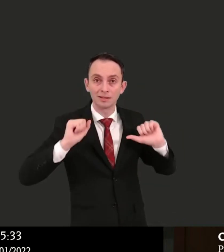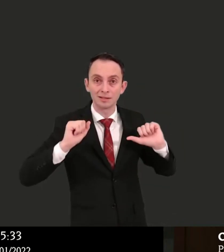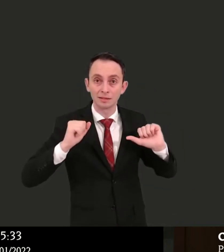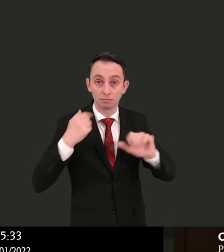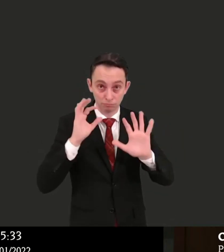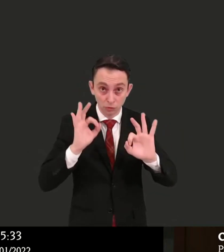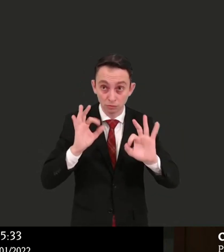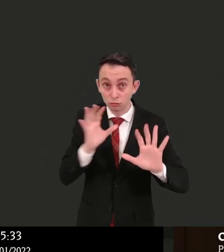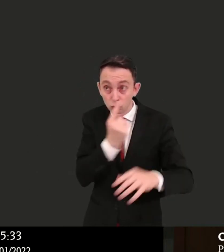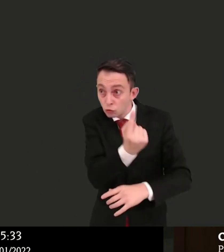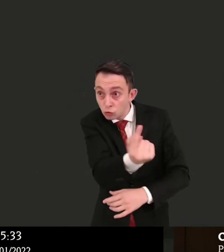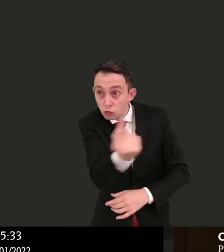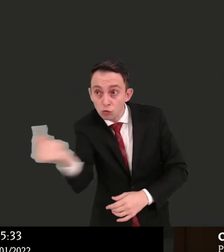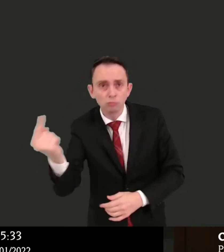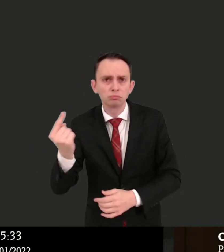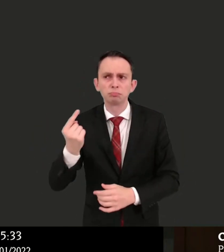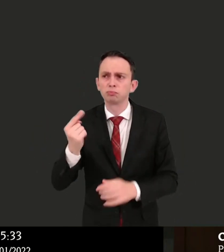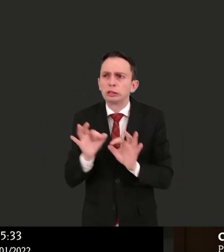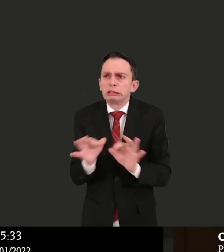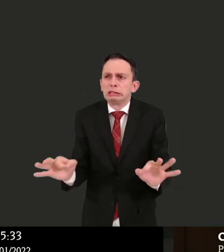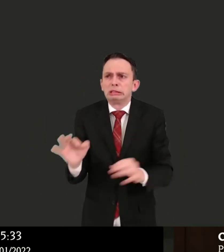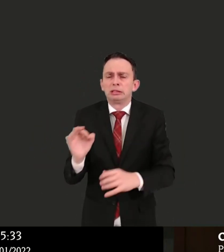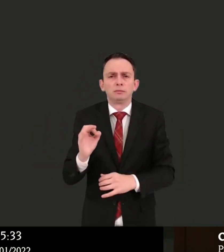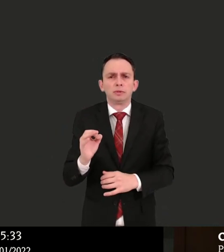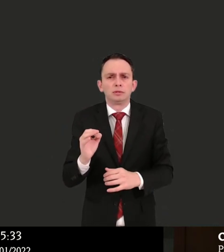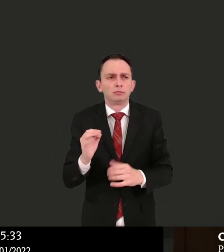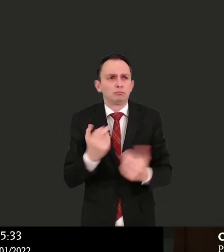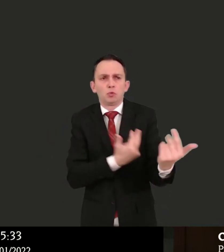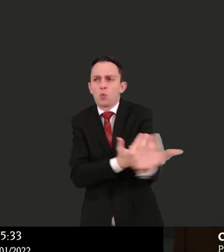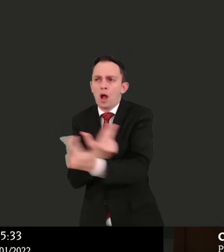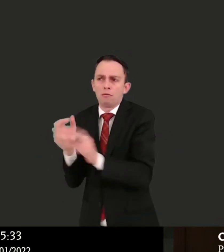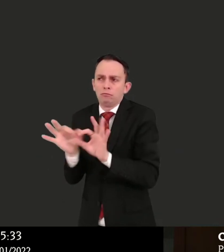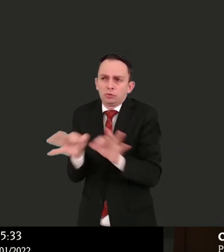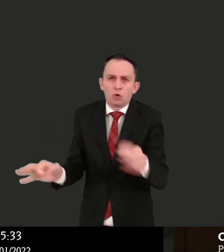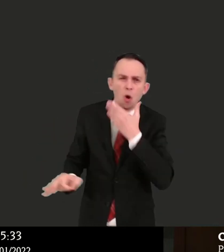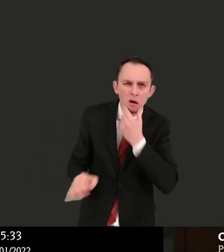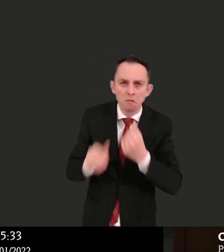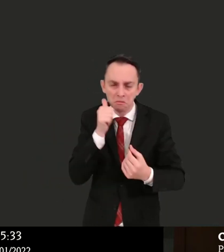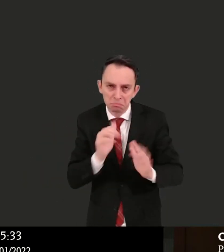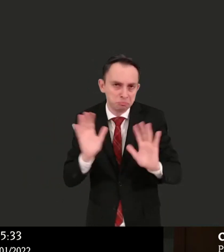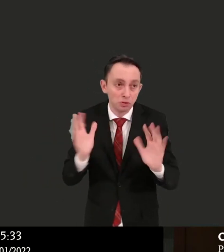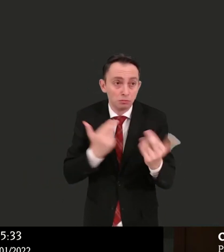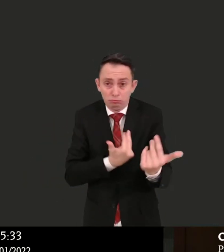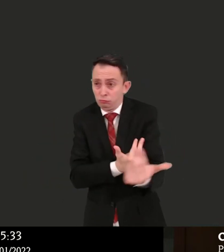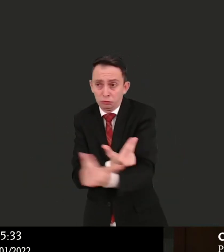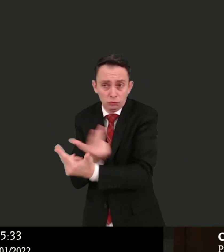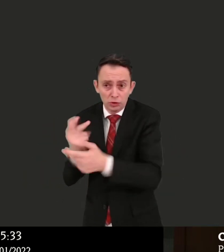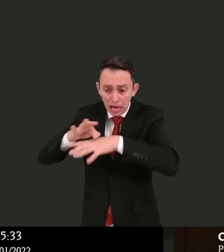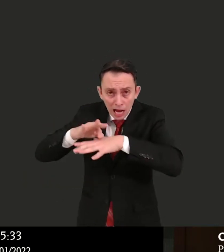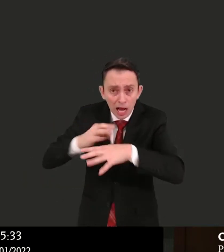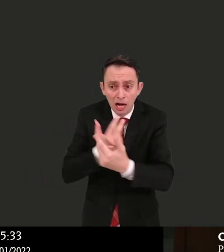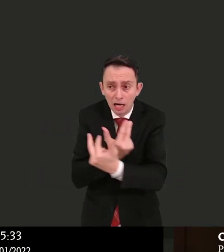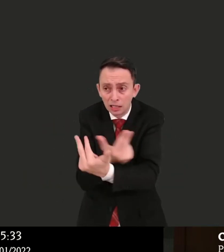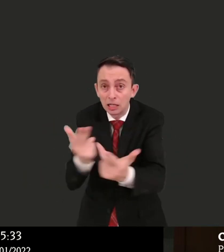e naturais, quando se fala homem, entende-se as irmãs, obviamente, nós passaremos a ser criaturas